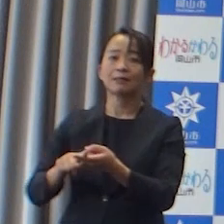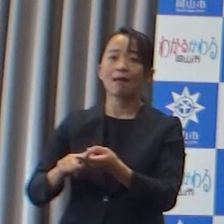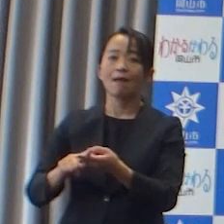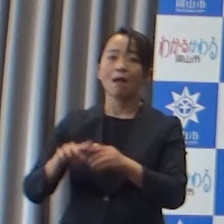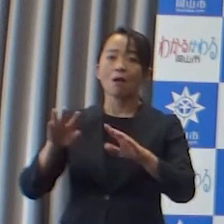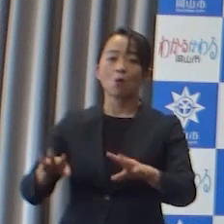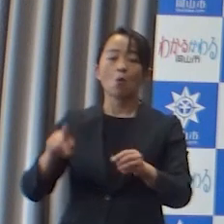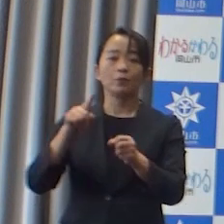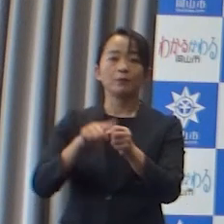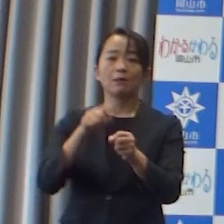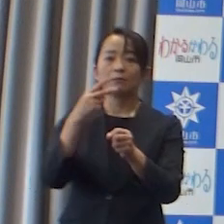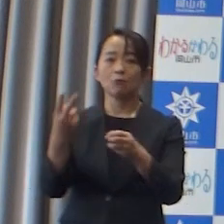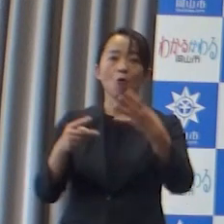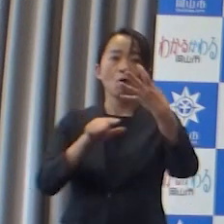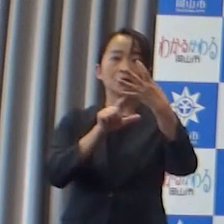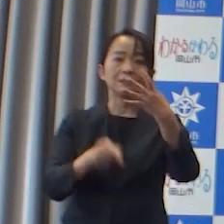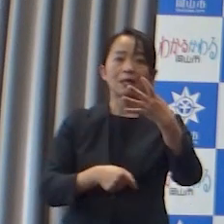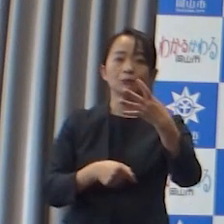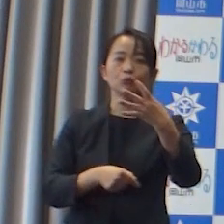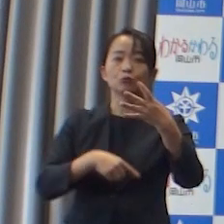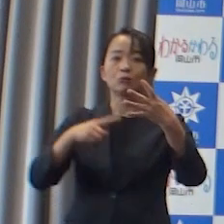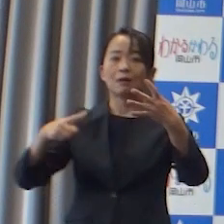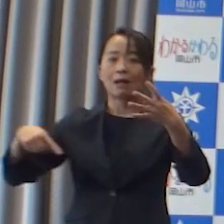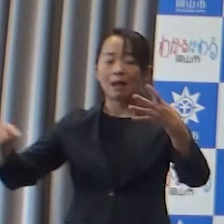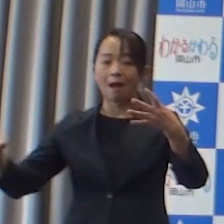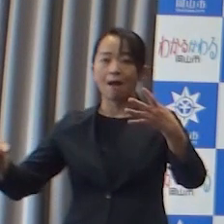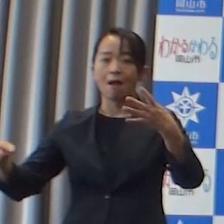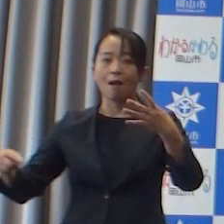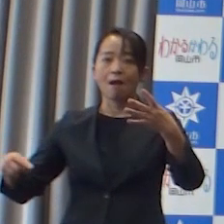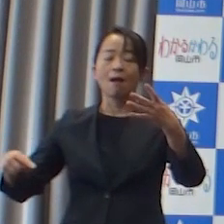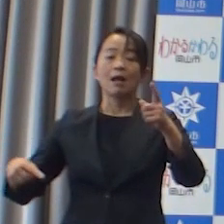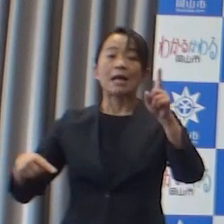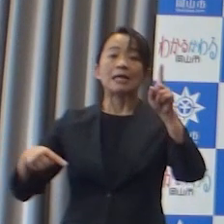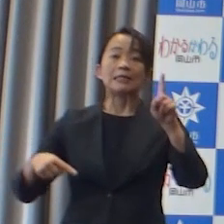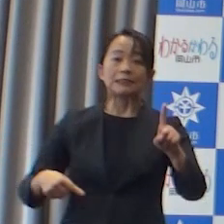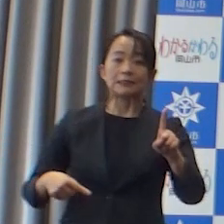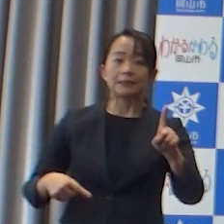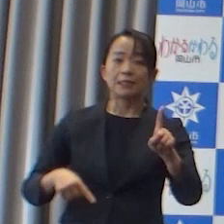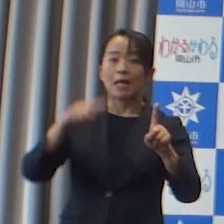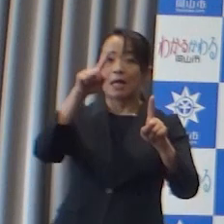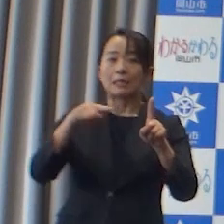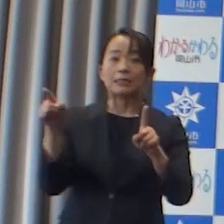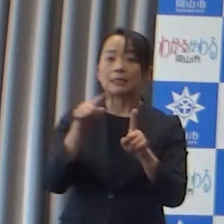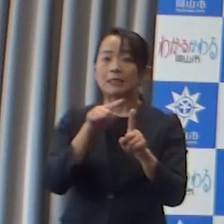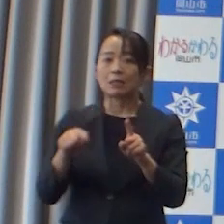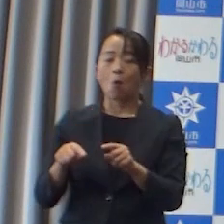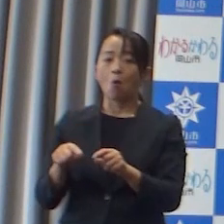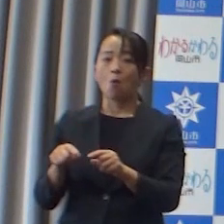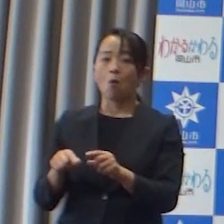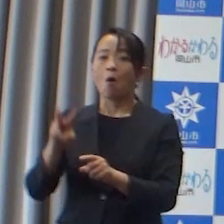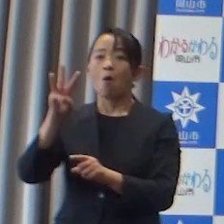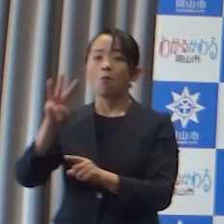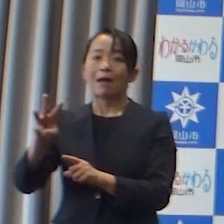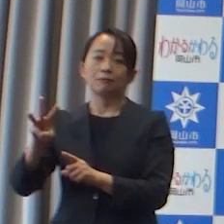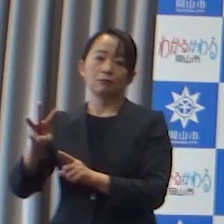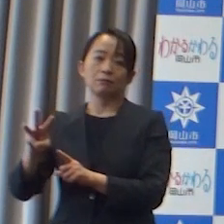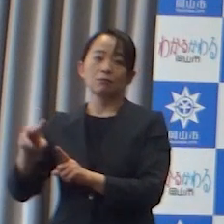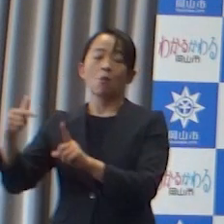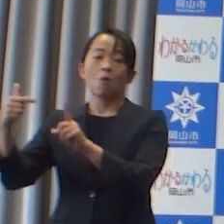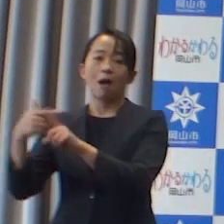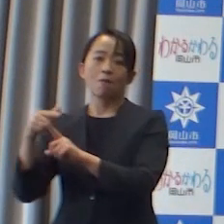使用分から8月使用分に関しては1キロワットアワーあたり 3.5